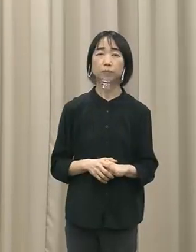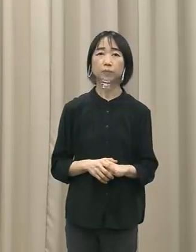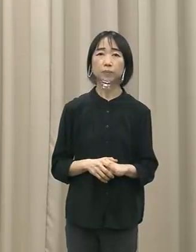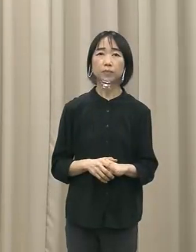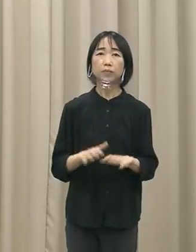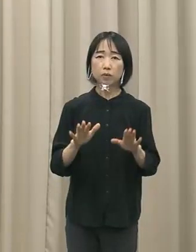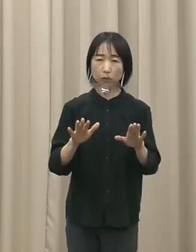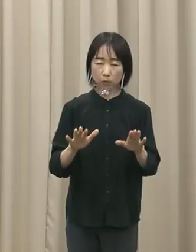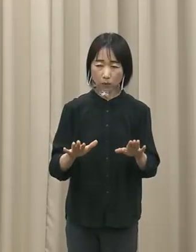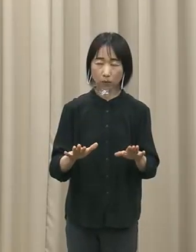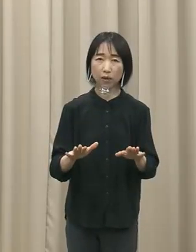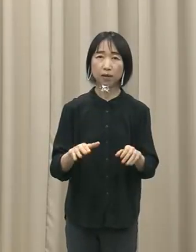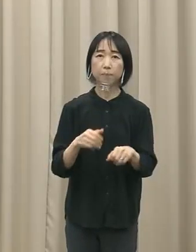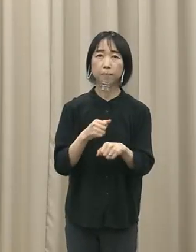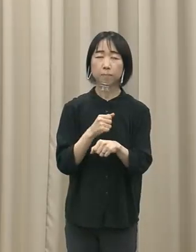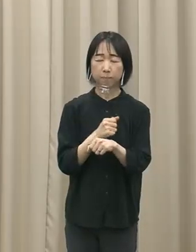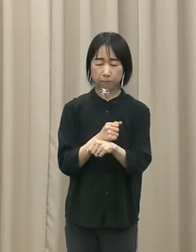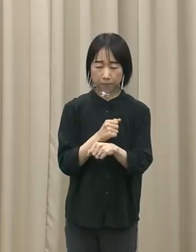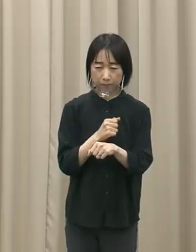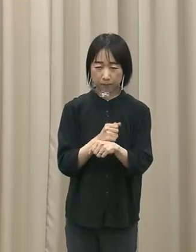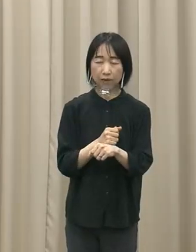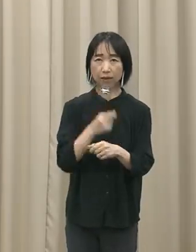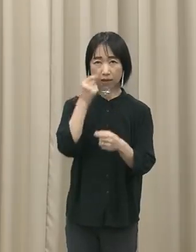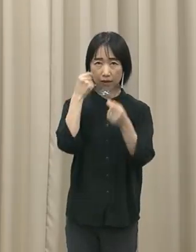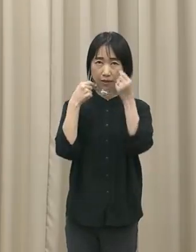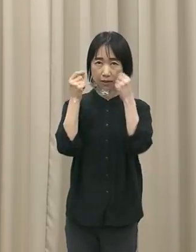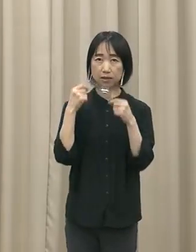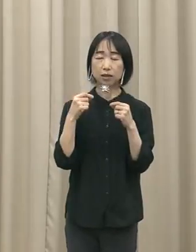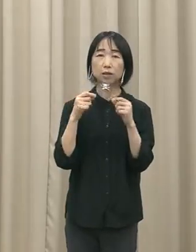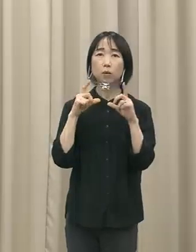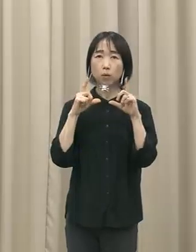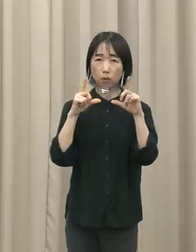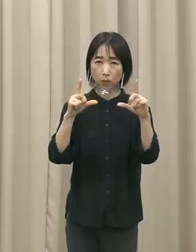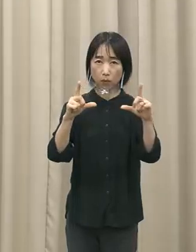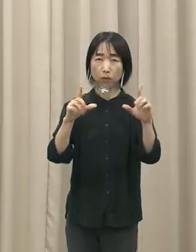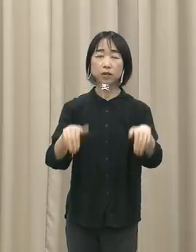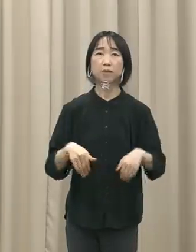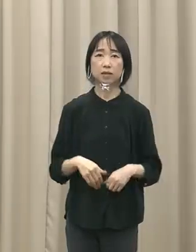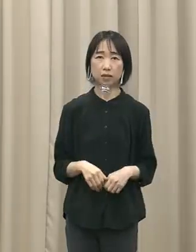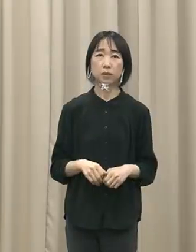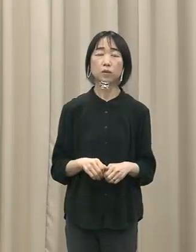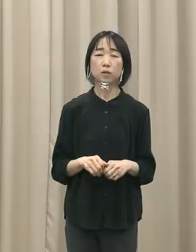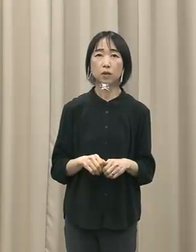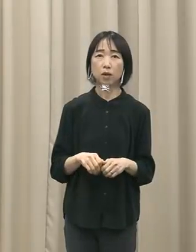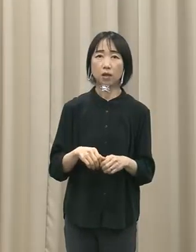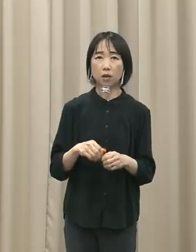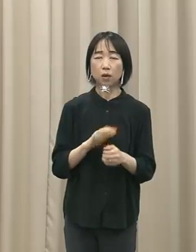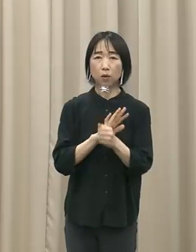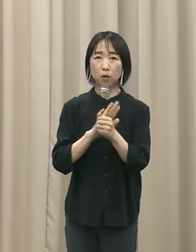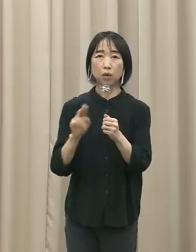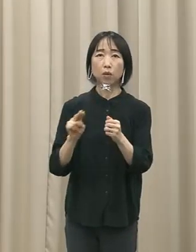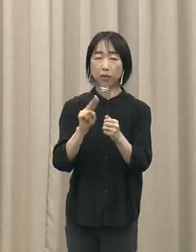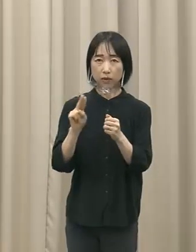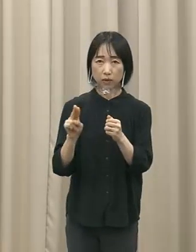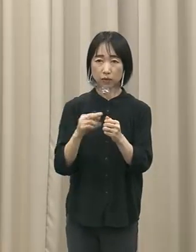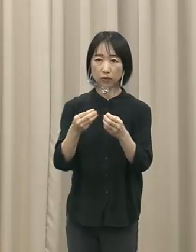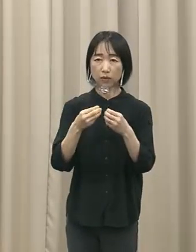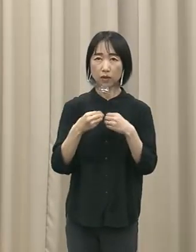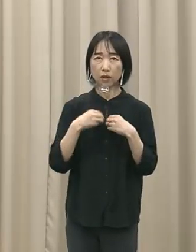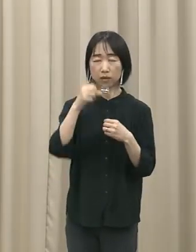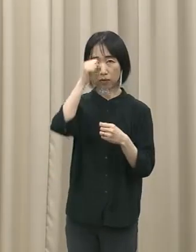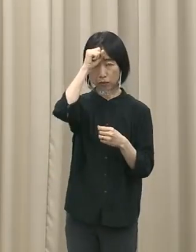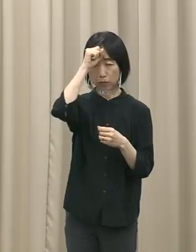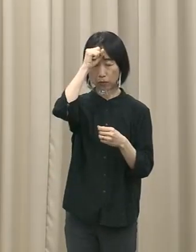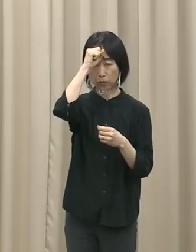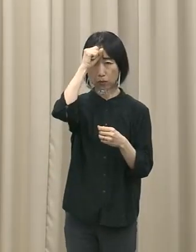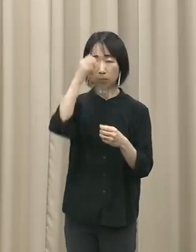本日は大変残念な悲しいご報告を申し上げます。新型コロナウイルス感染症で